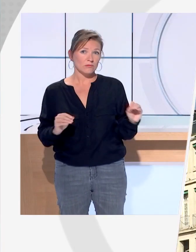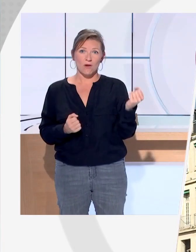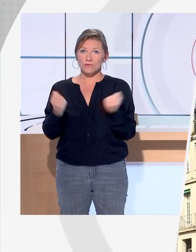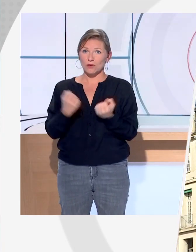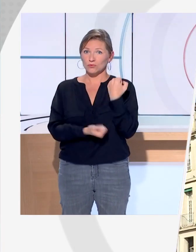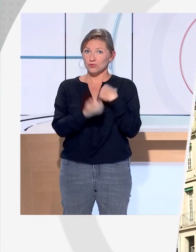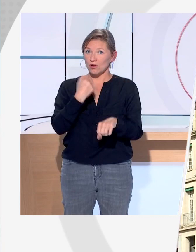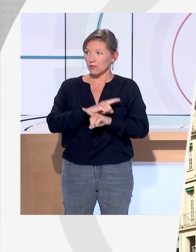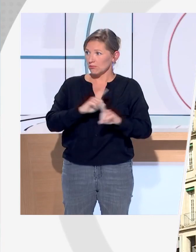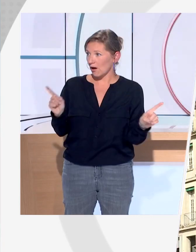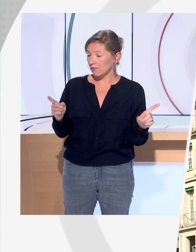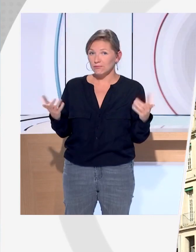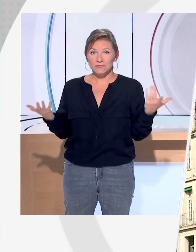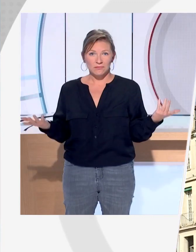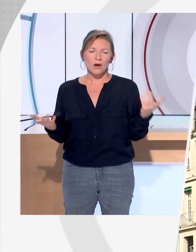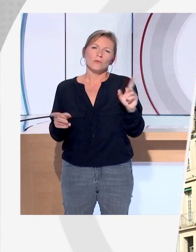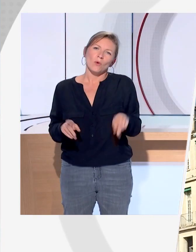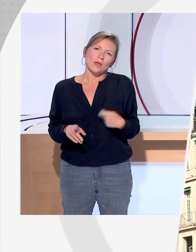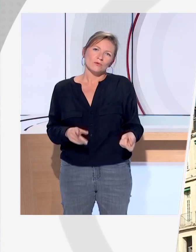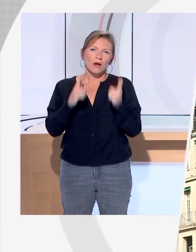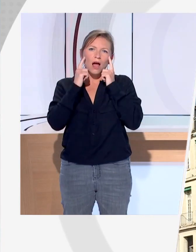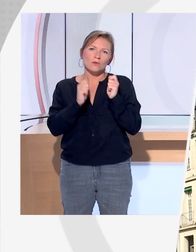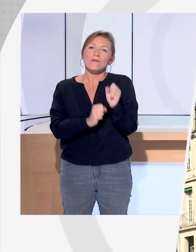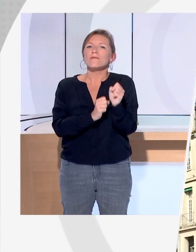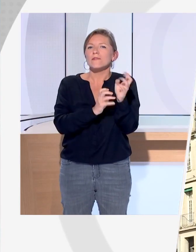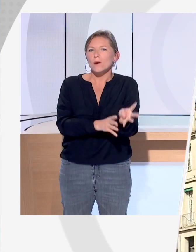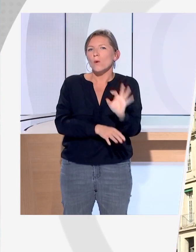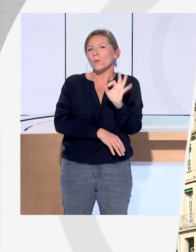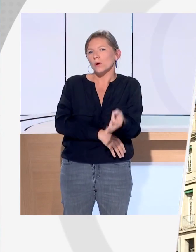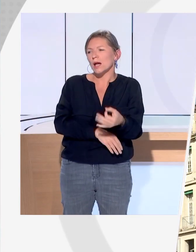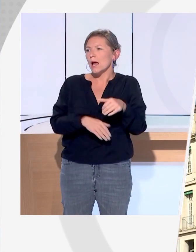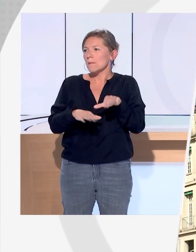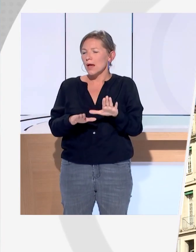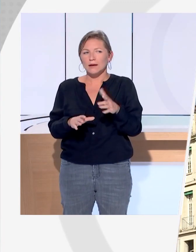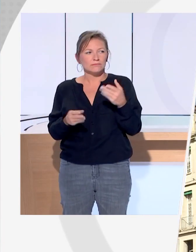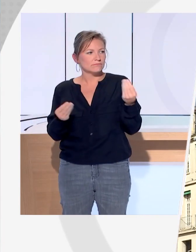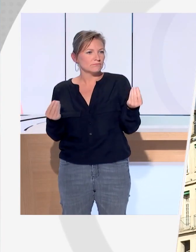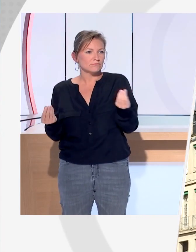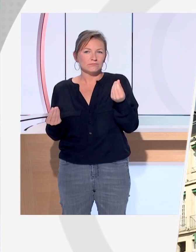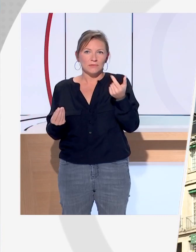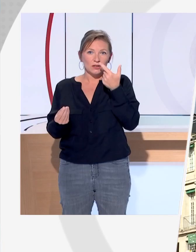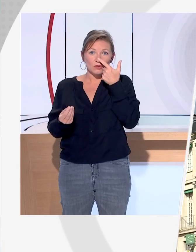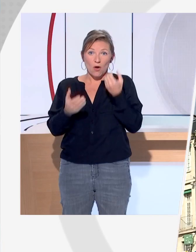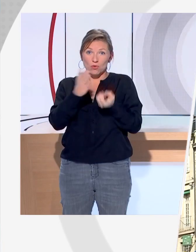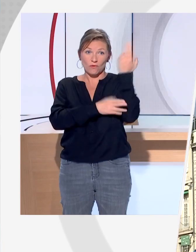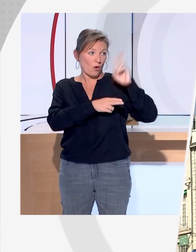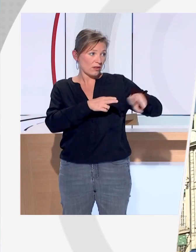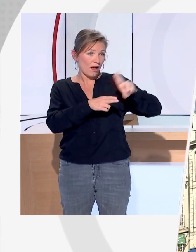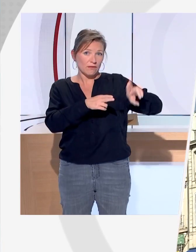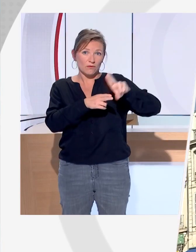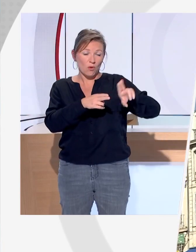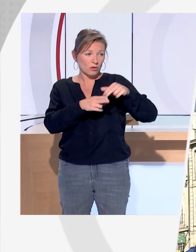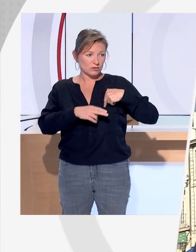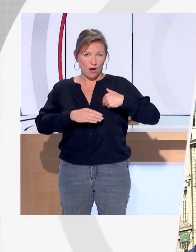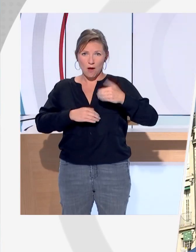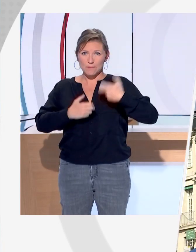voitures déjà dans un premier temps. Bon, il faut faire attention au vélo, mais bon, avec les nouveaux travaux, les pavés